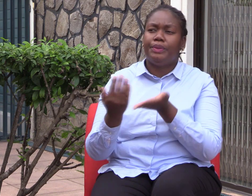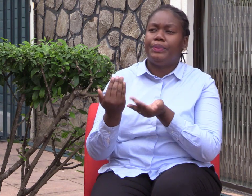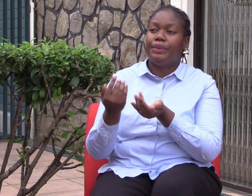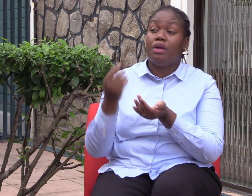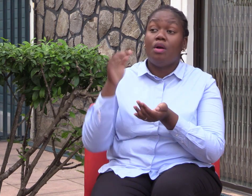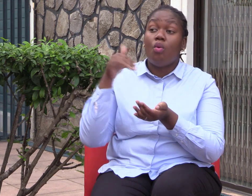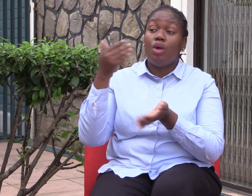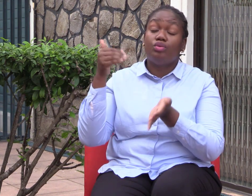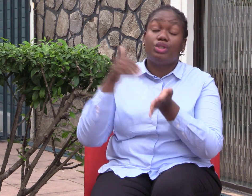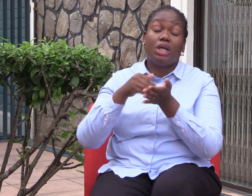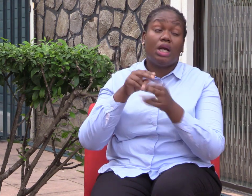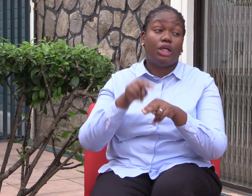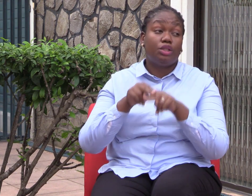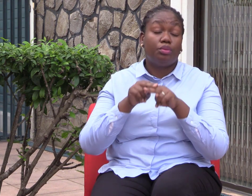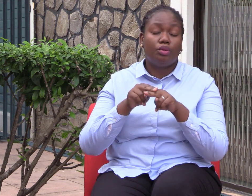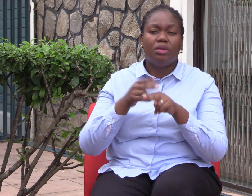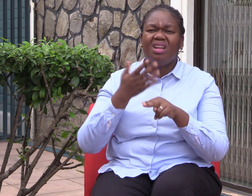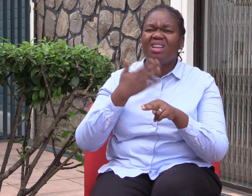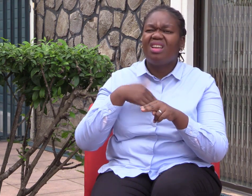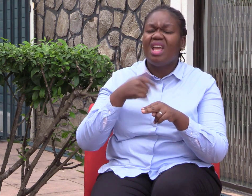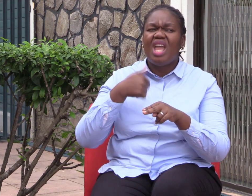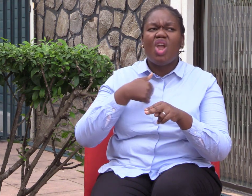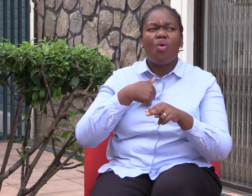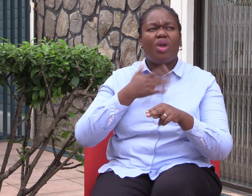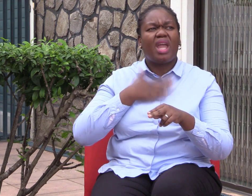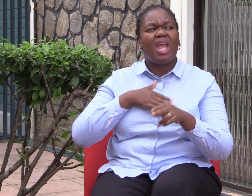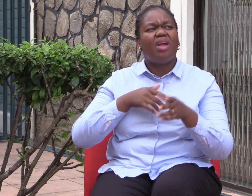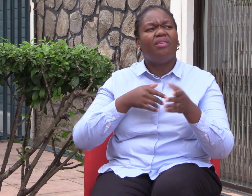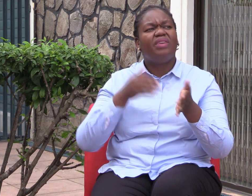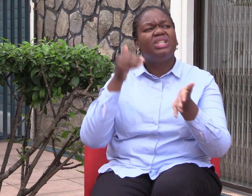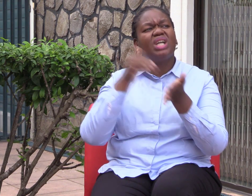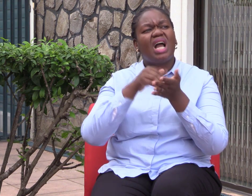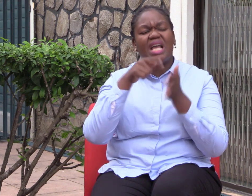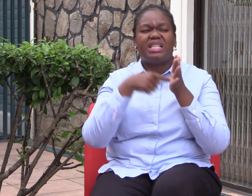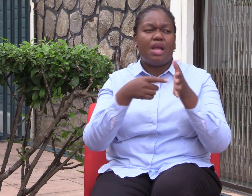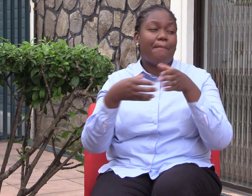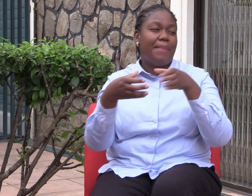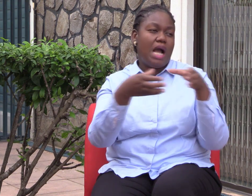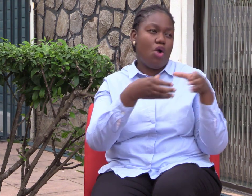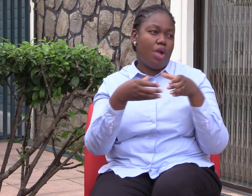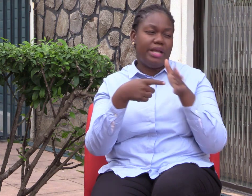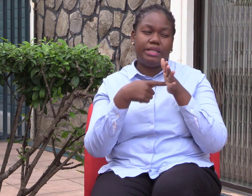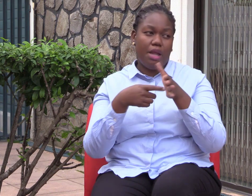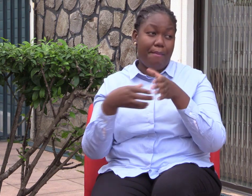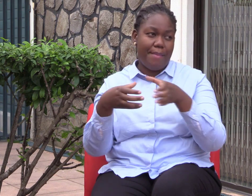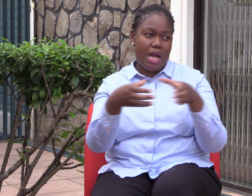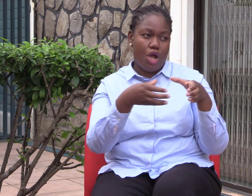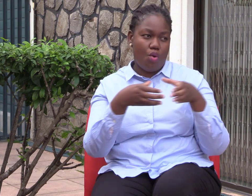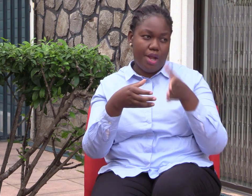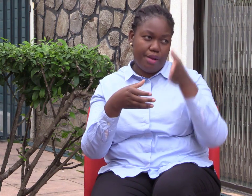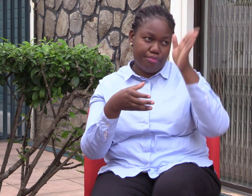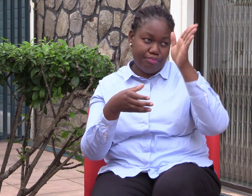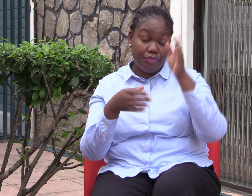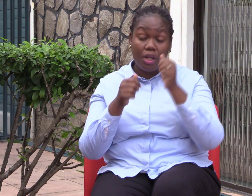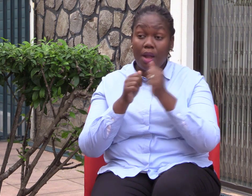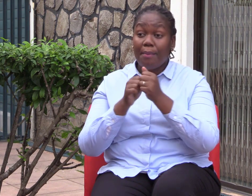surdas, estão ali à espera do transporte. E eu gostaria de ir até a Marraquê, num